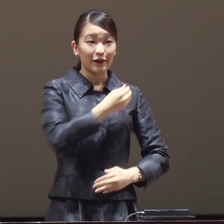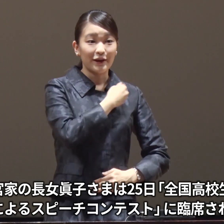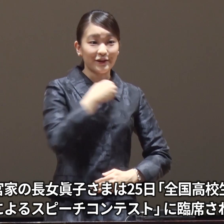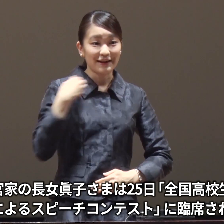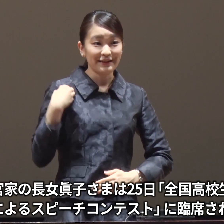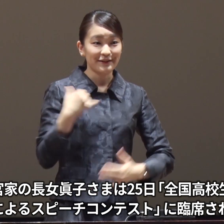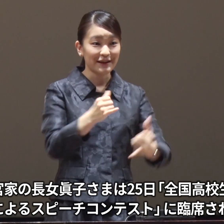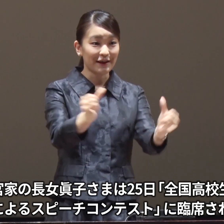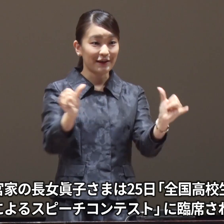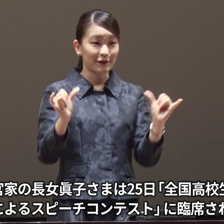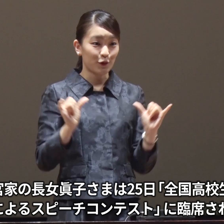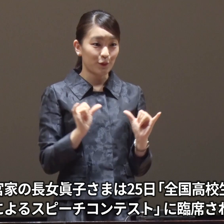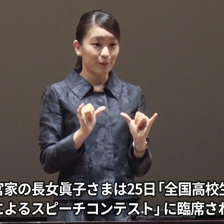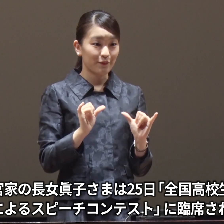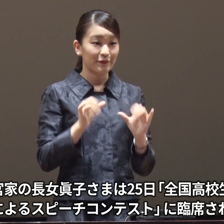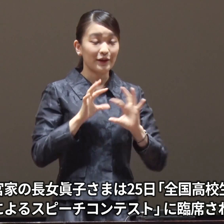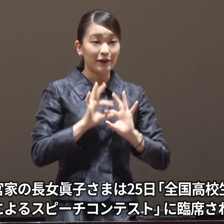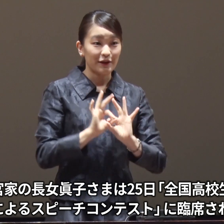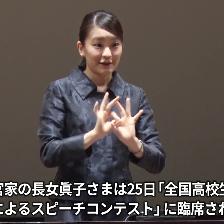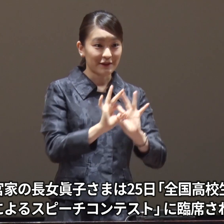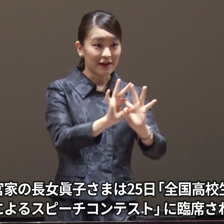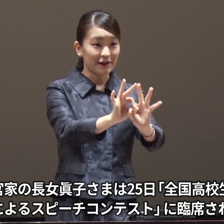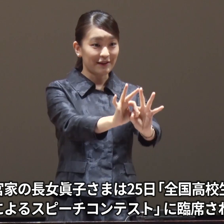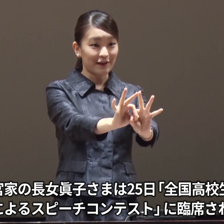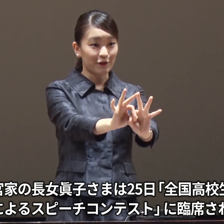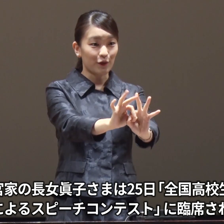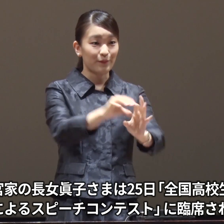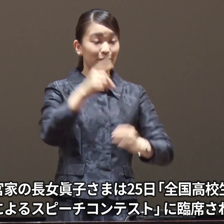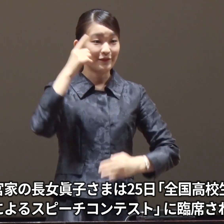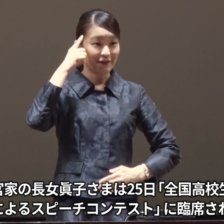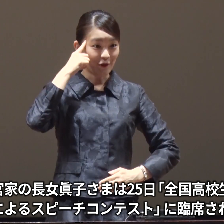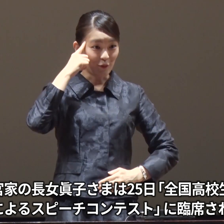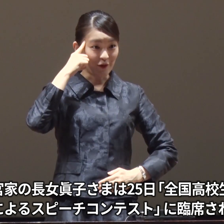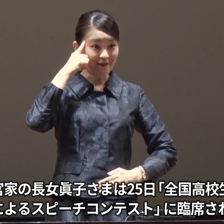暮らせる社会へとつながっていくと思います。